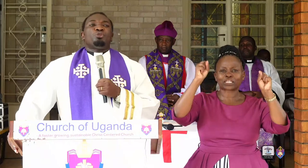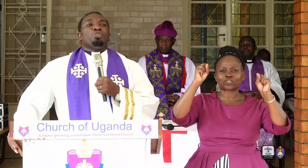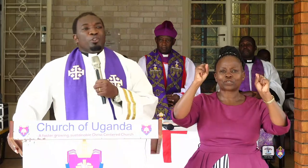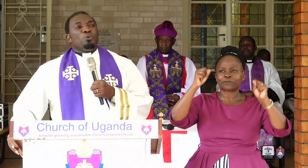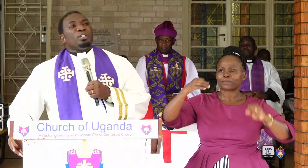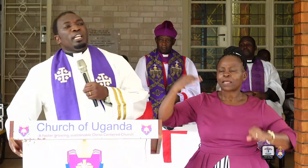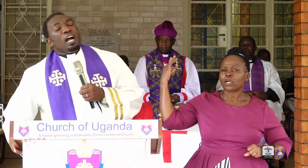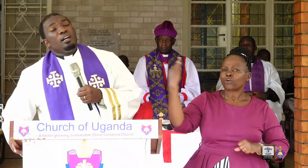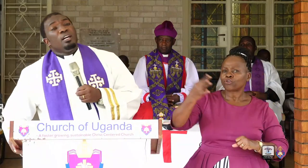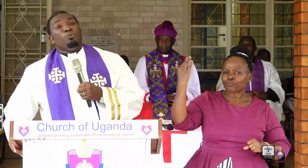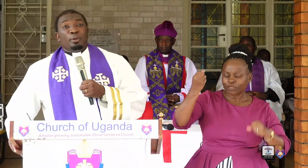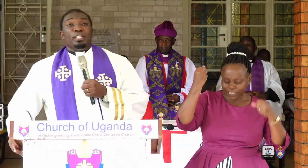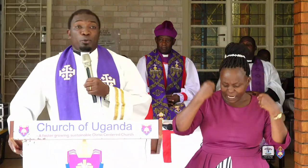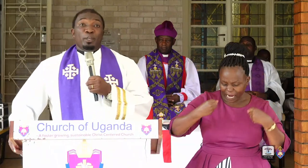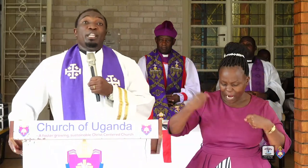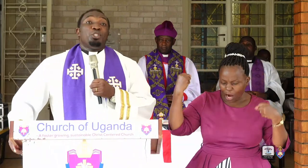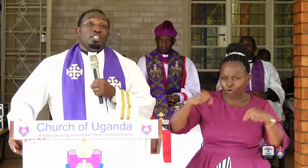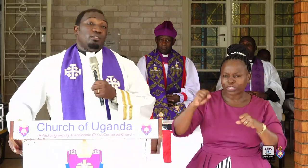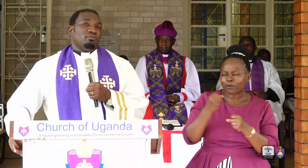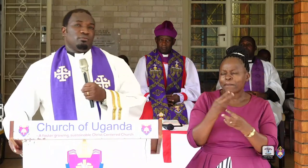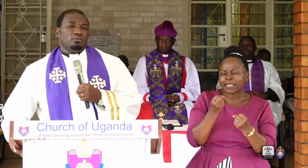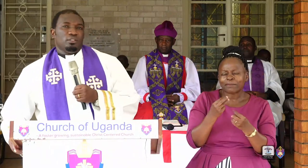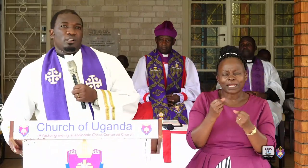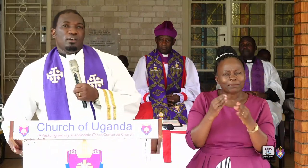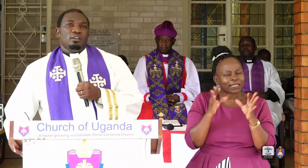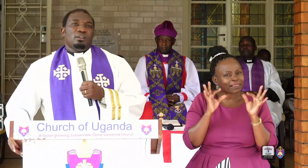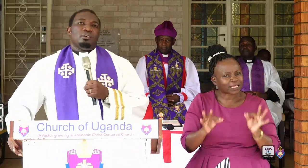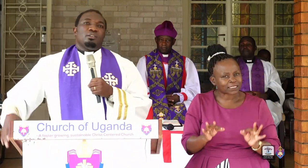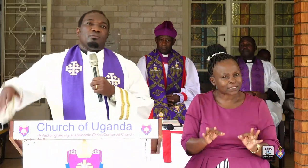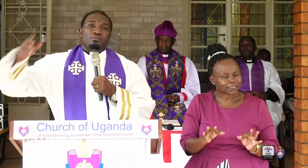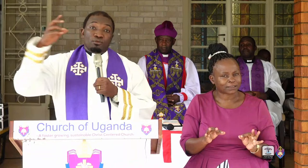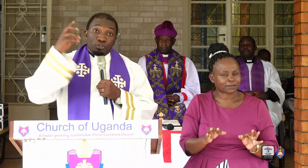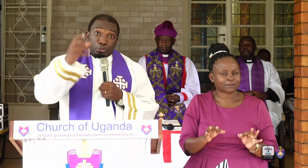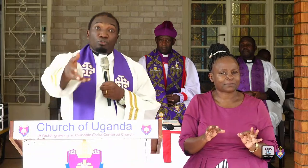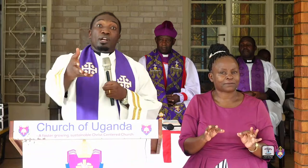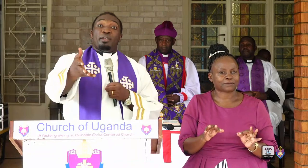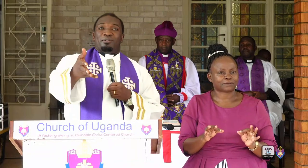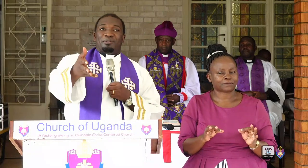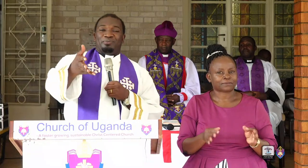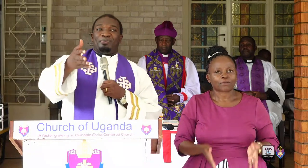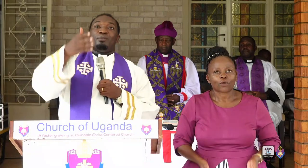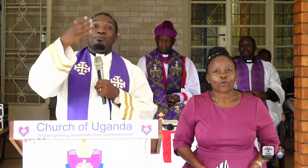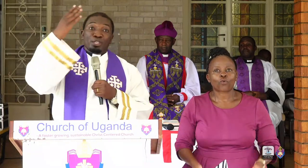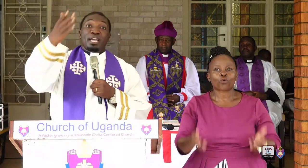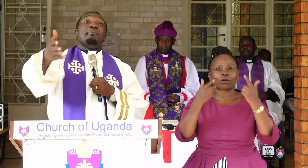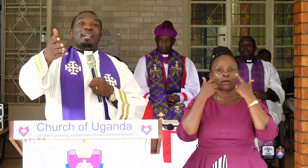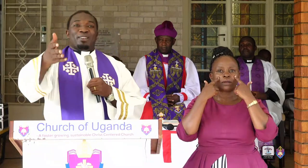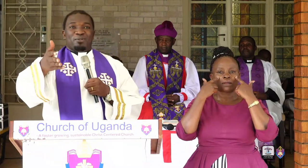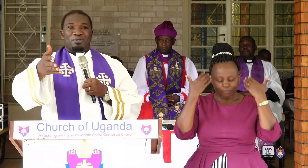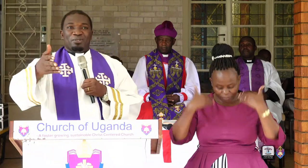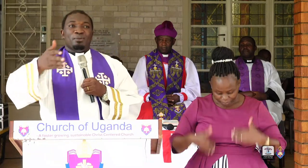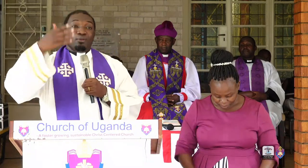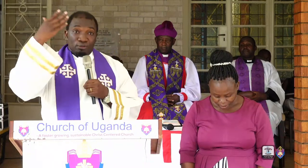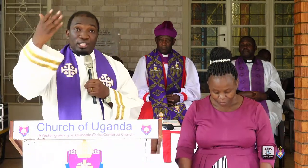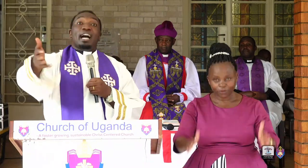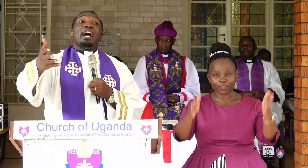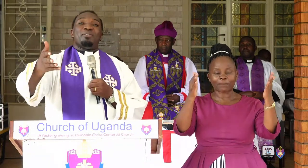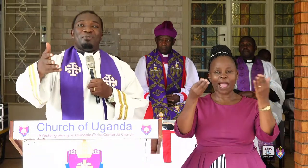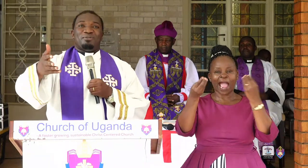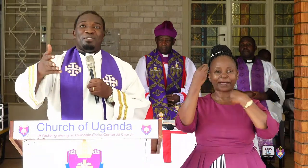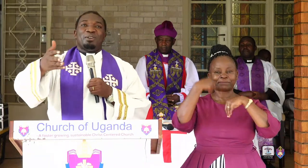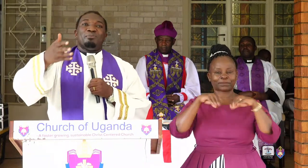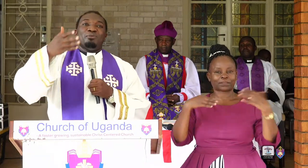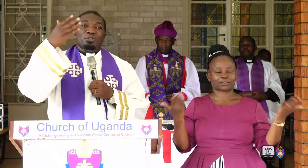Enjiri tujibuulira mu bintu bingi, mu ntunulayo, mu nnyambalayo, mu